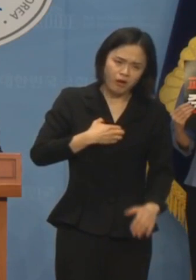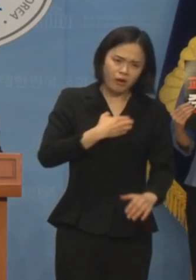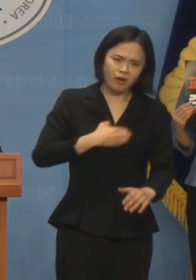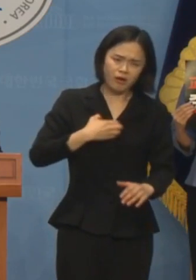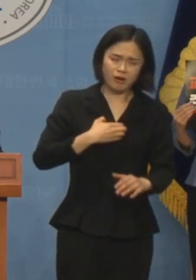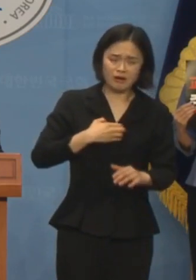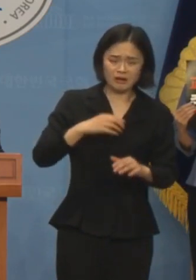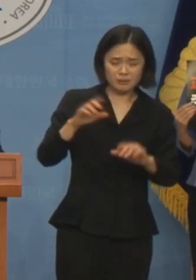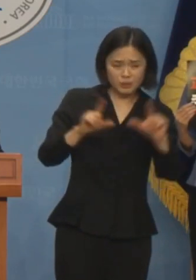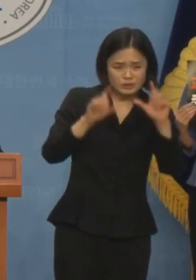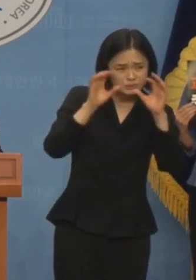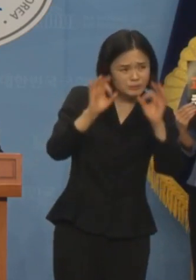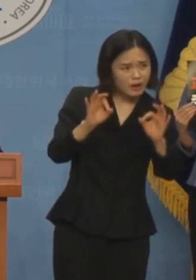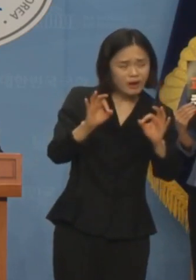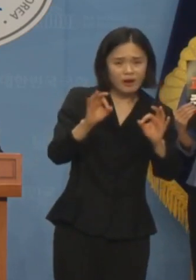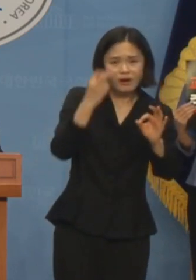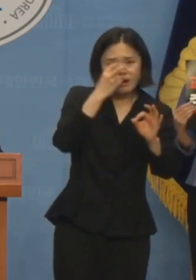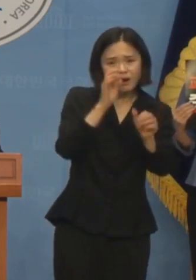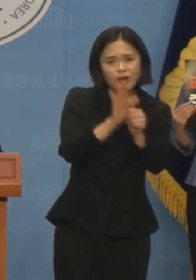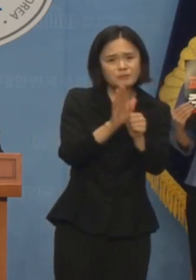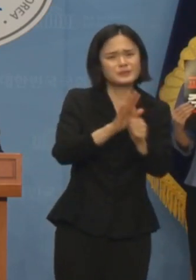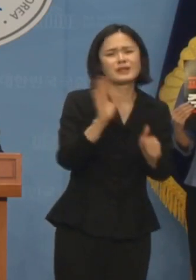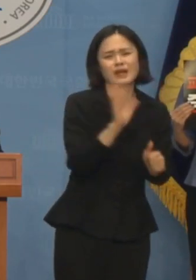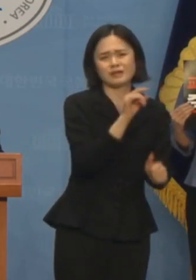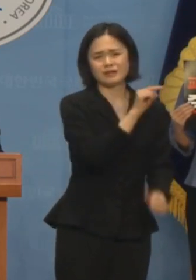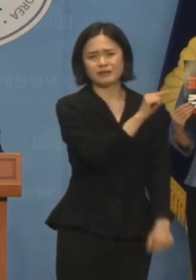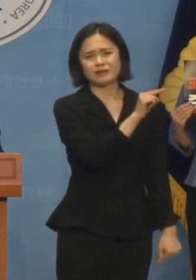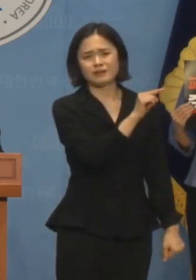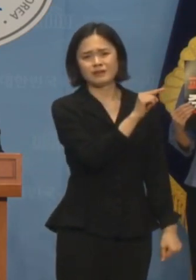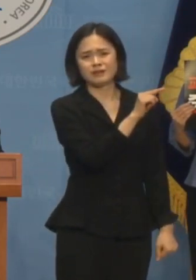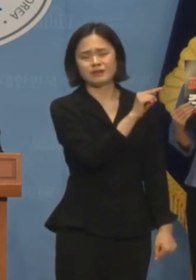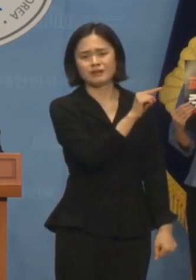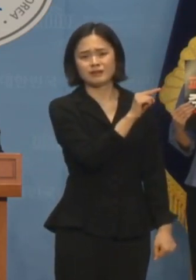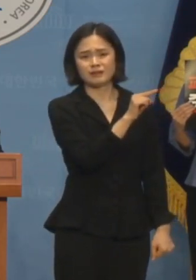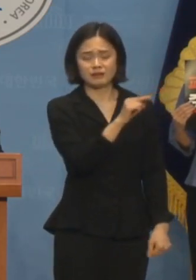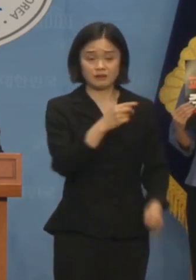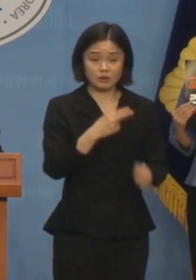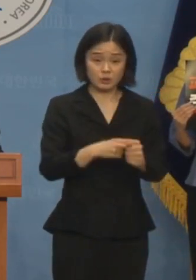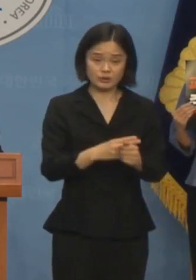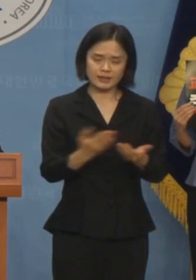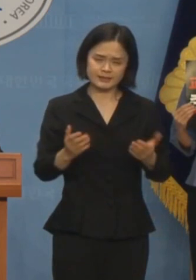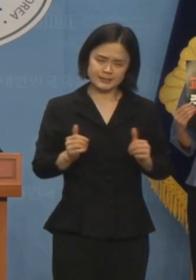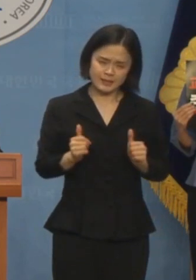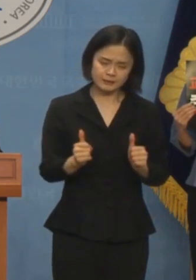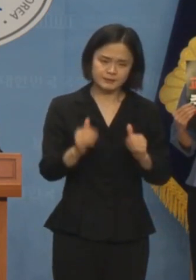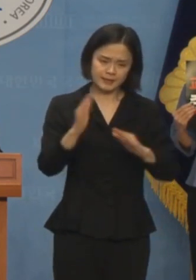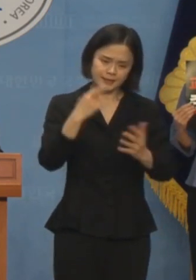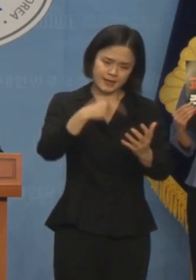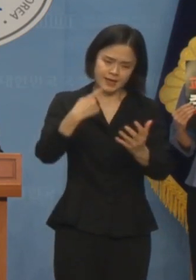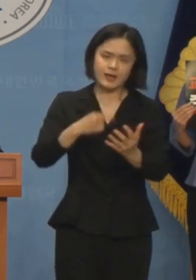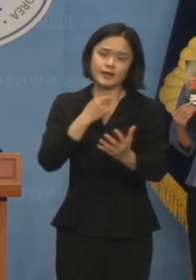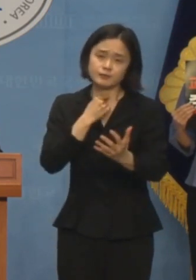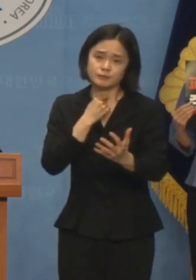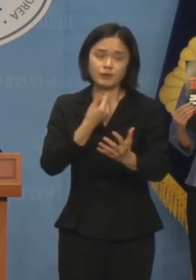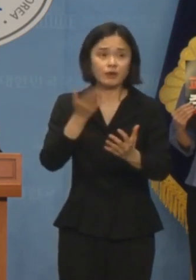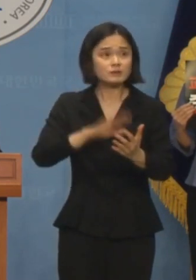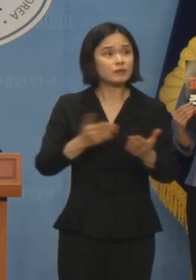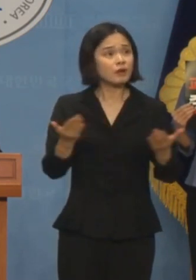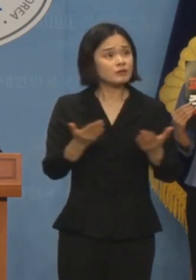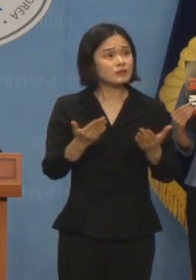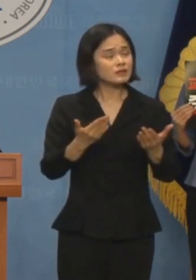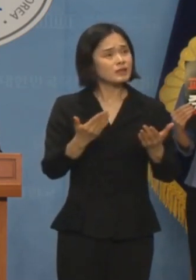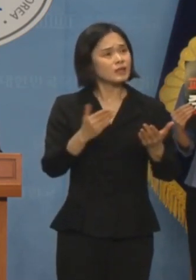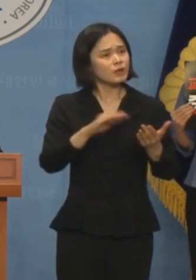때문입니다. 열심히 가르치고자 하는 교사의 살기가 짓밟혀도 전혀 보호받지 못한다는 사실이 충분히 반영되지